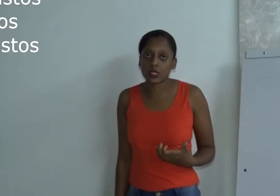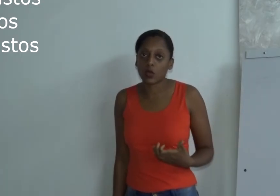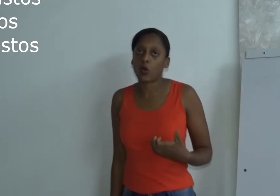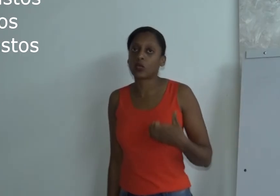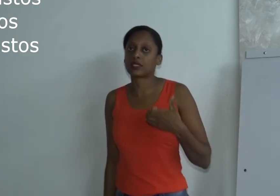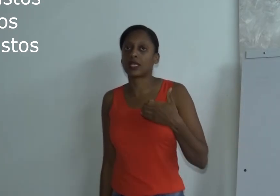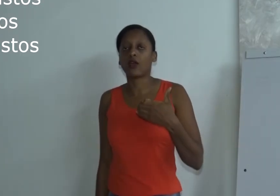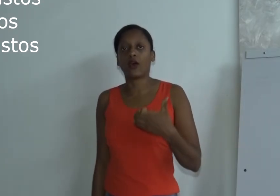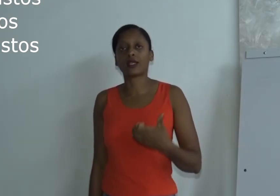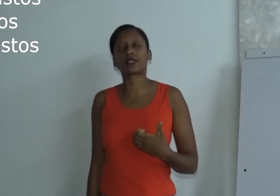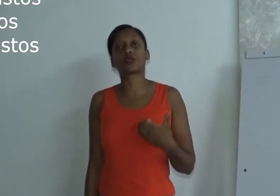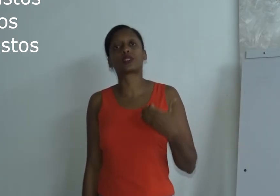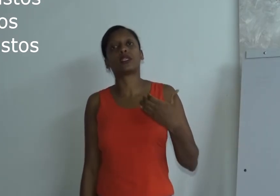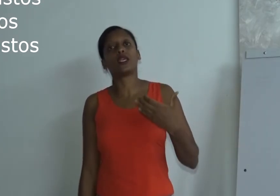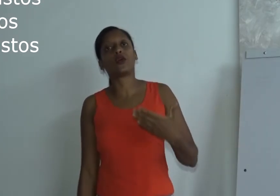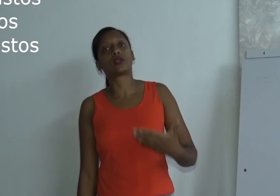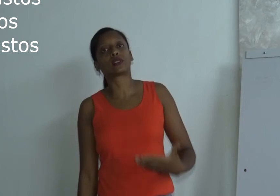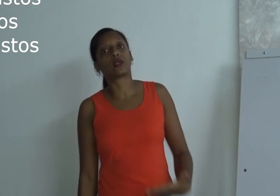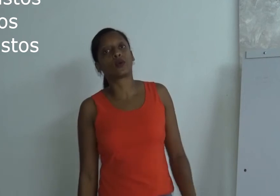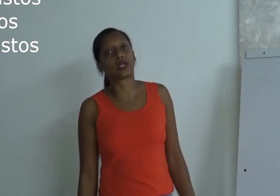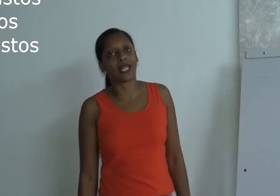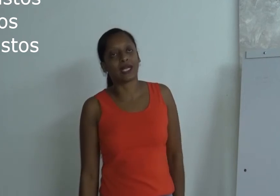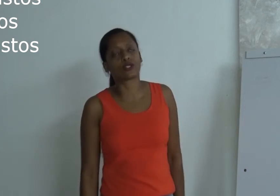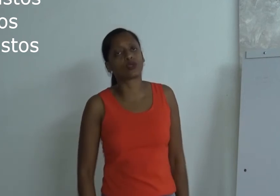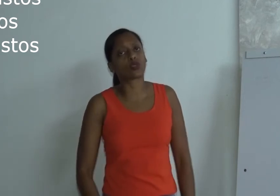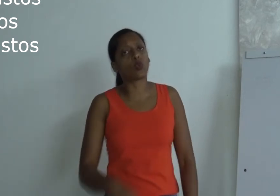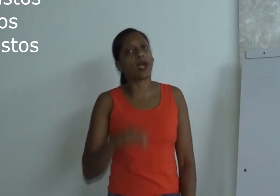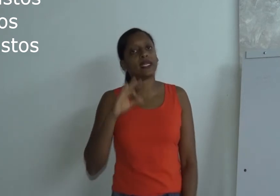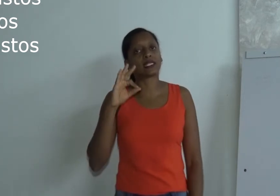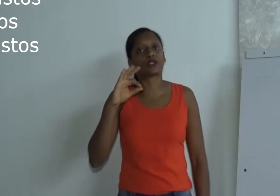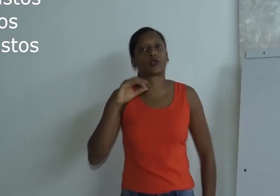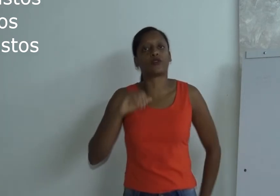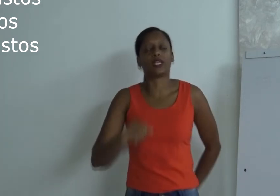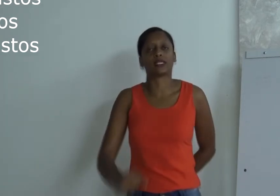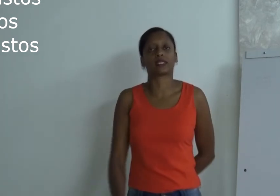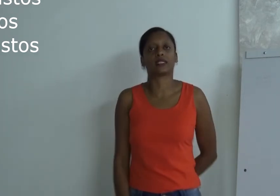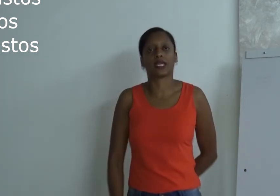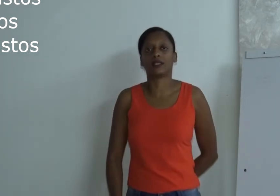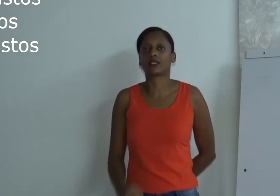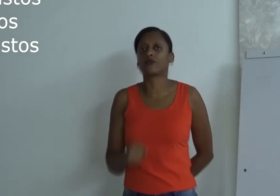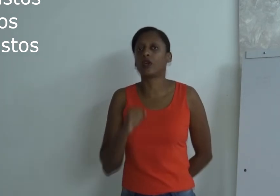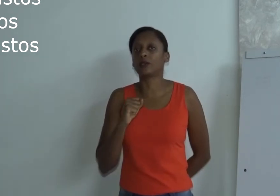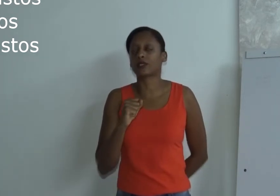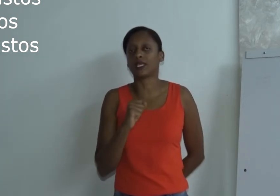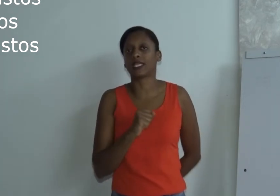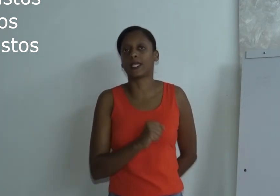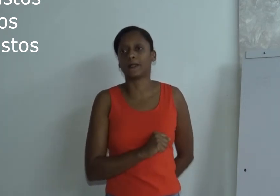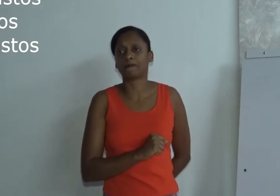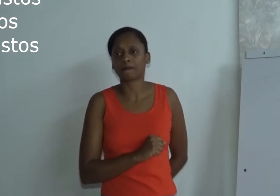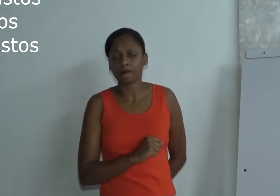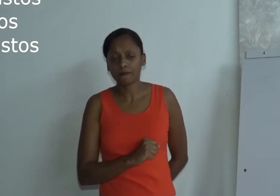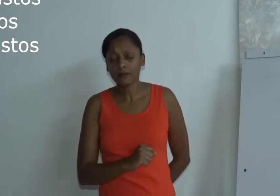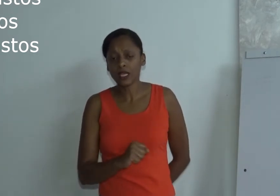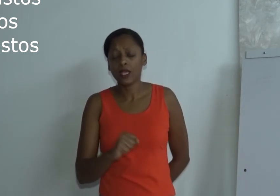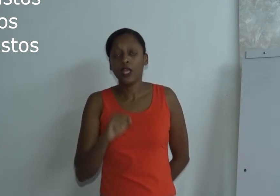osteoblastos, osteócitos e osteoclastos. Quais as diferenças delas? Vamos ver aqui.